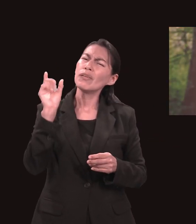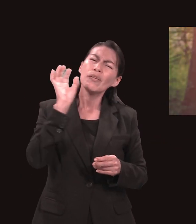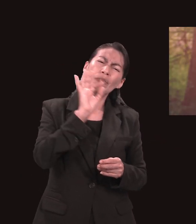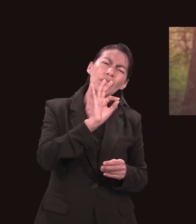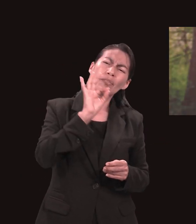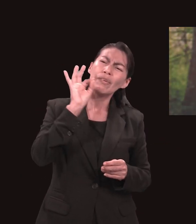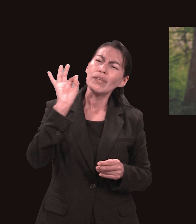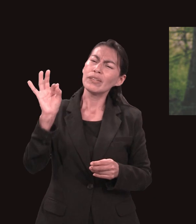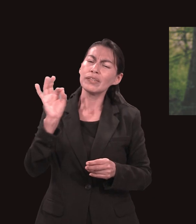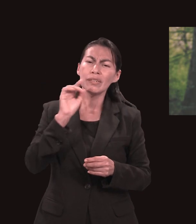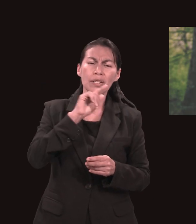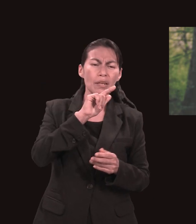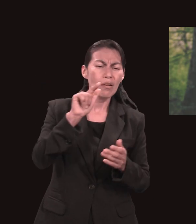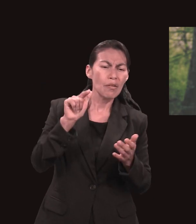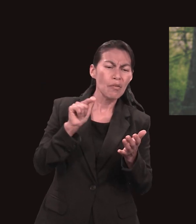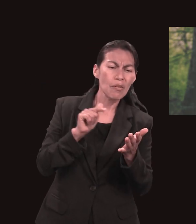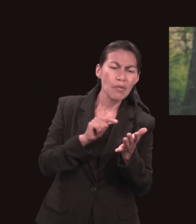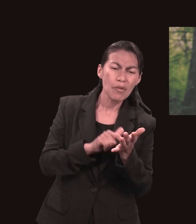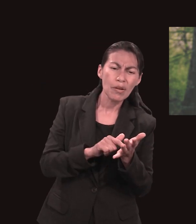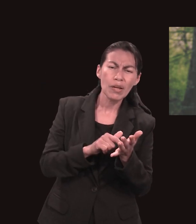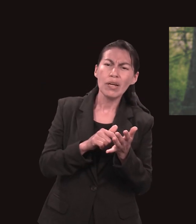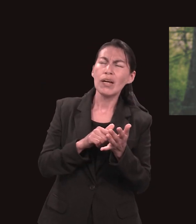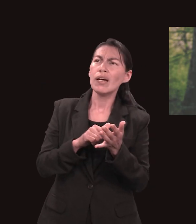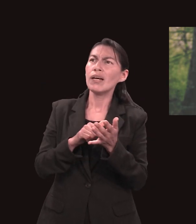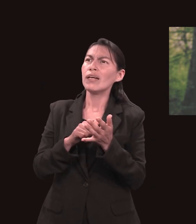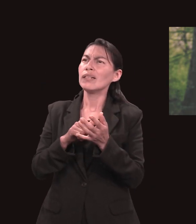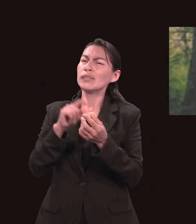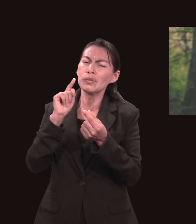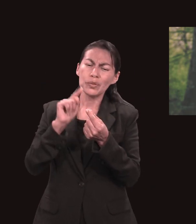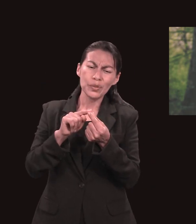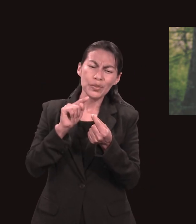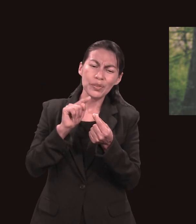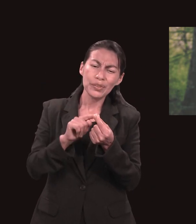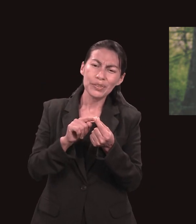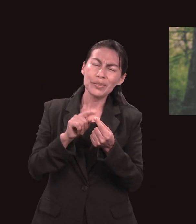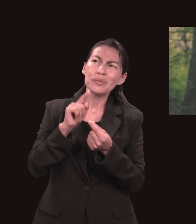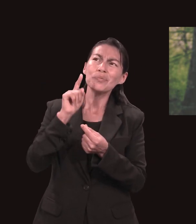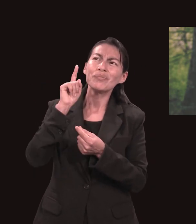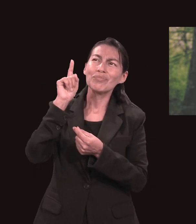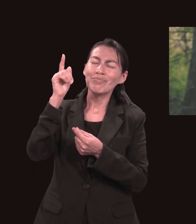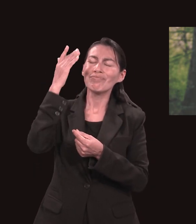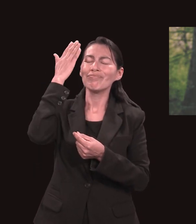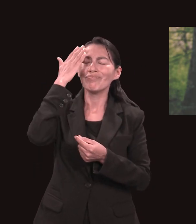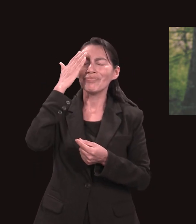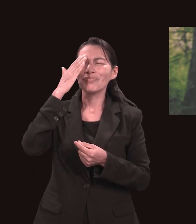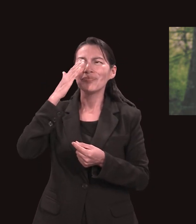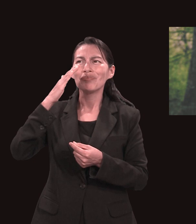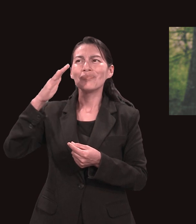Defines la hora, el lugar y el momento